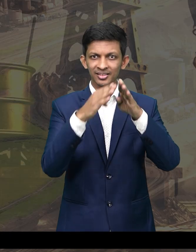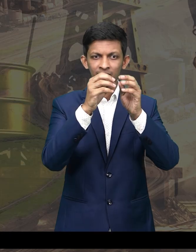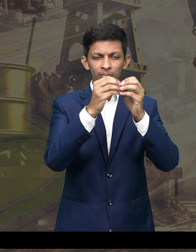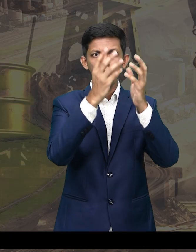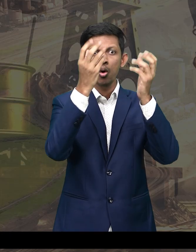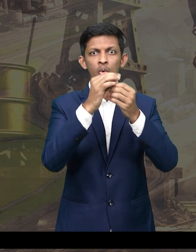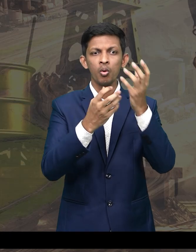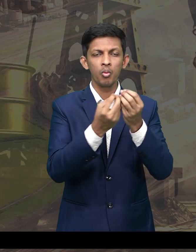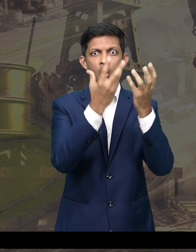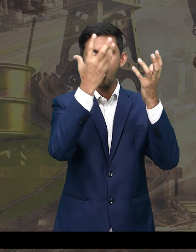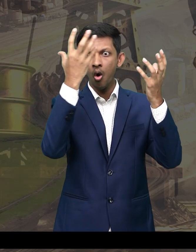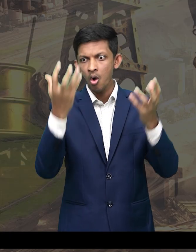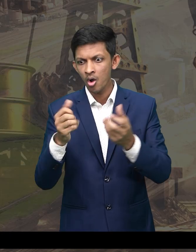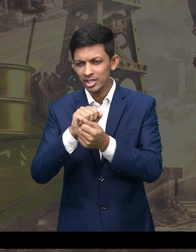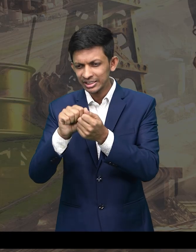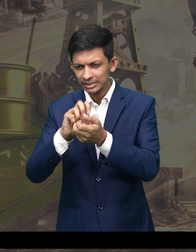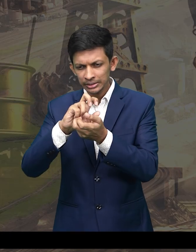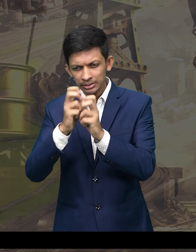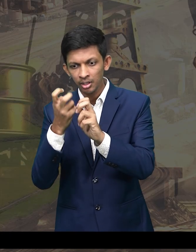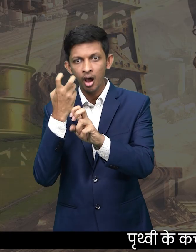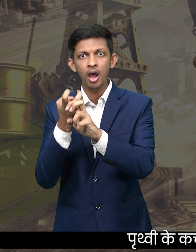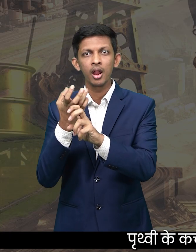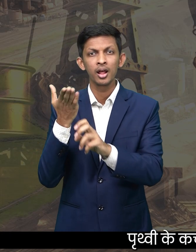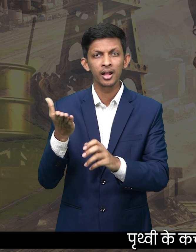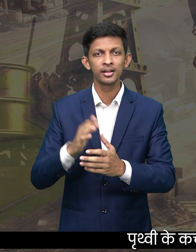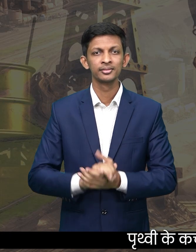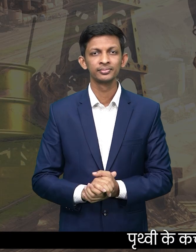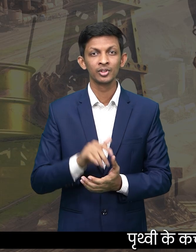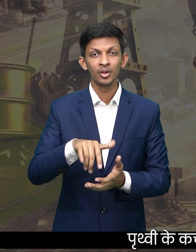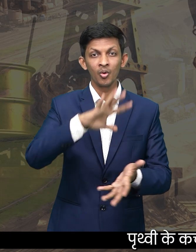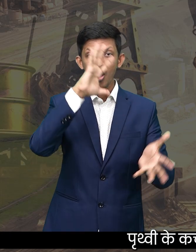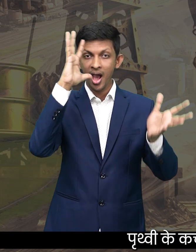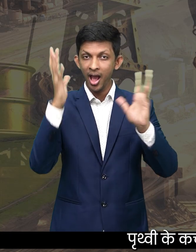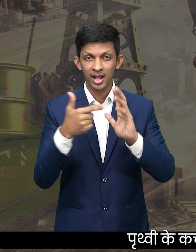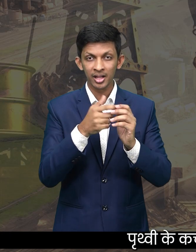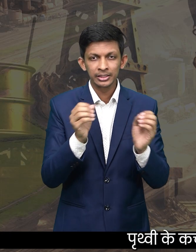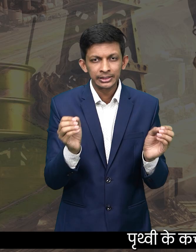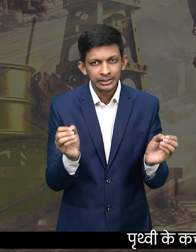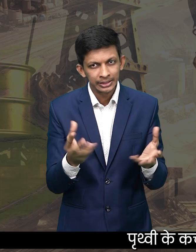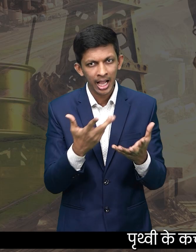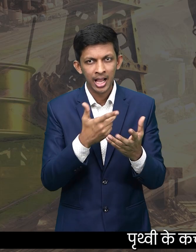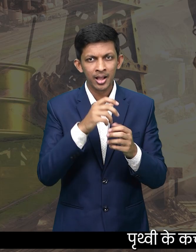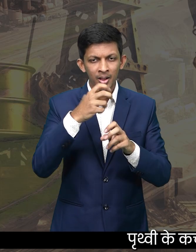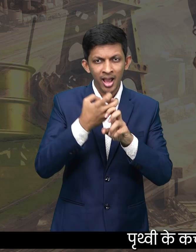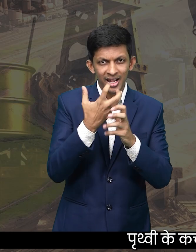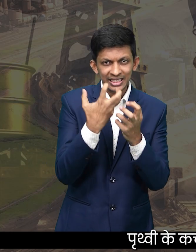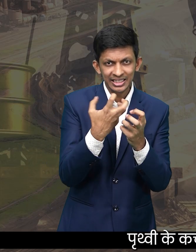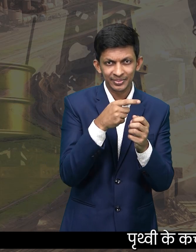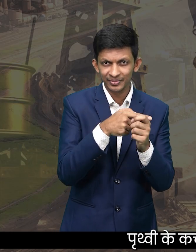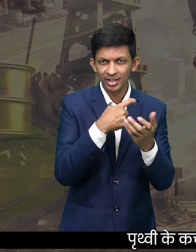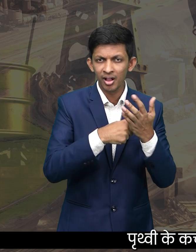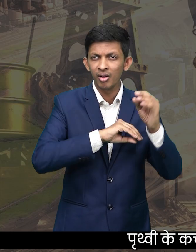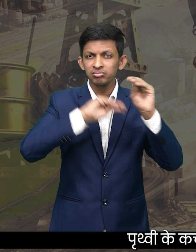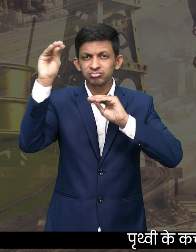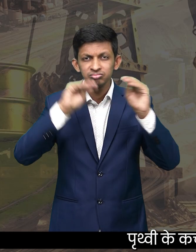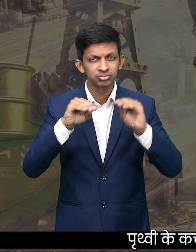खनिज। पृथ्वी के कच्चे खनिज संसाधनों की आपूर्ति खतरे में